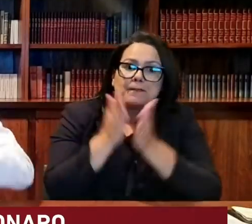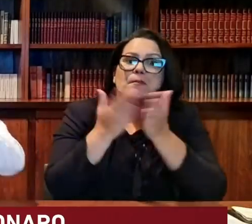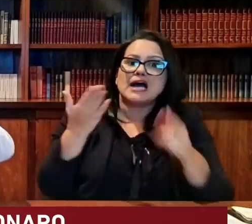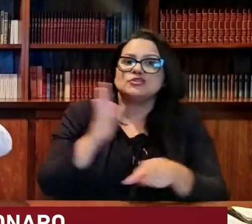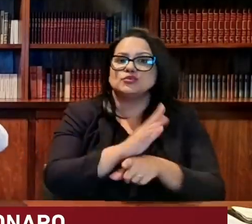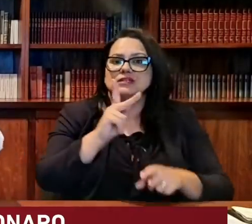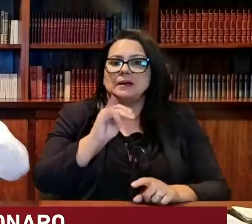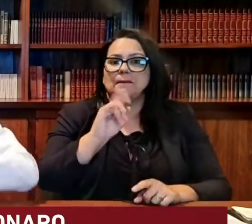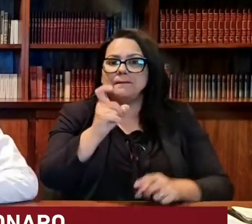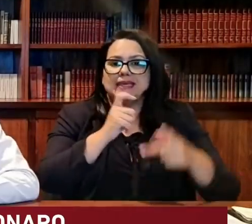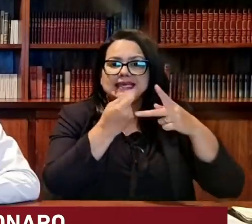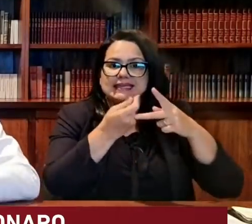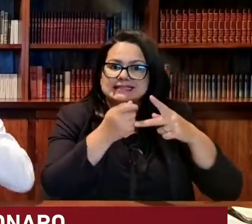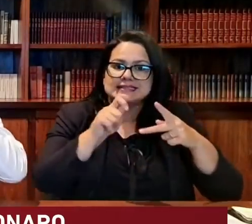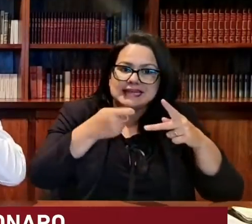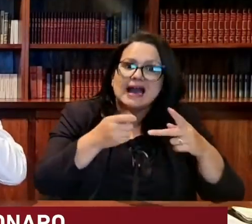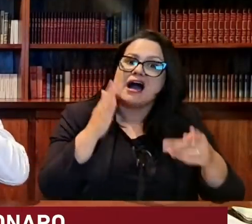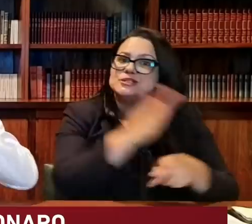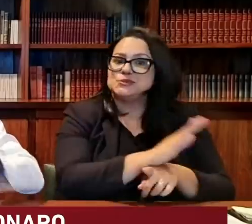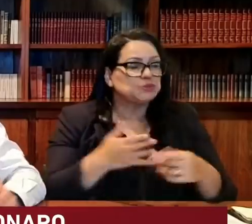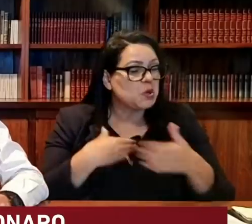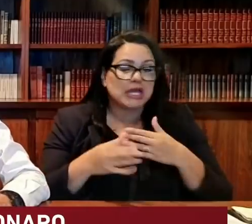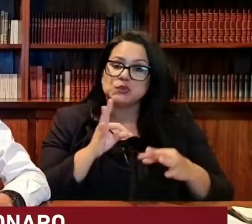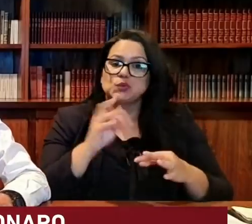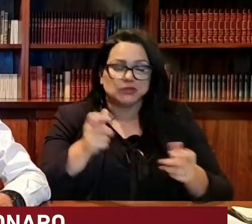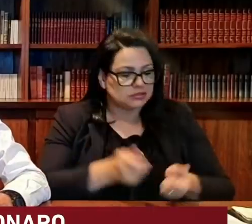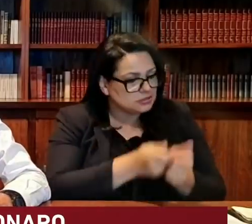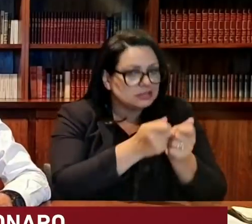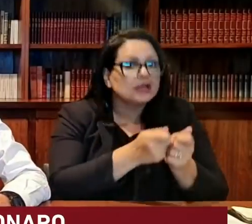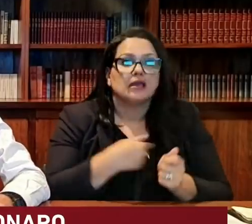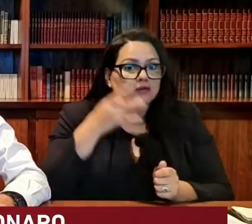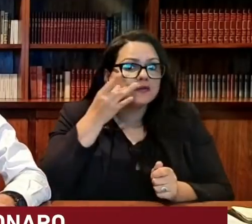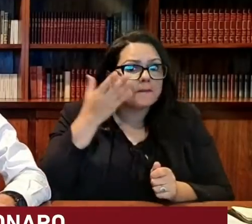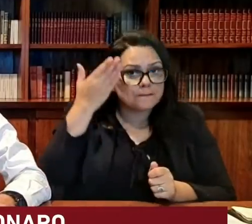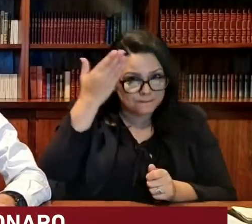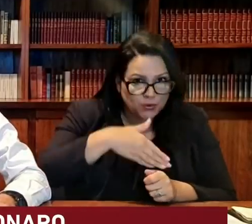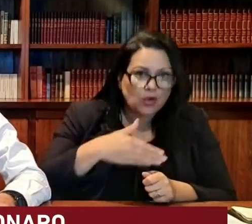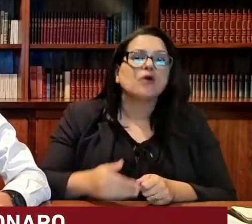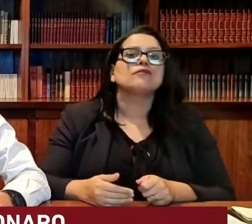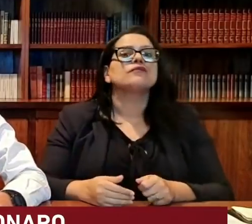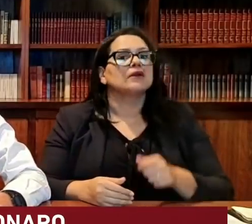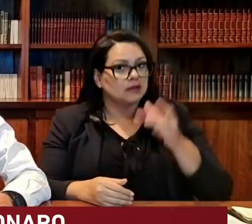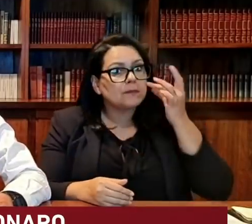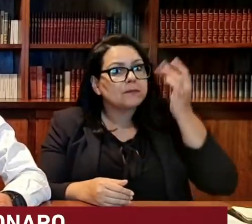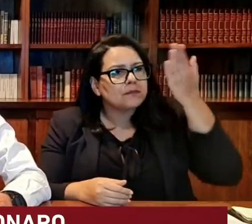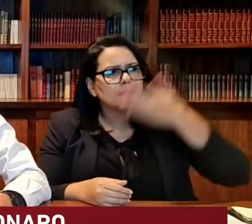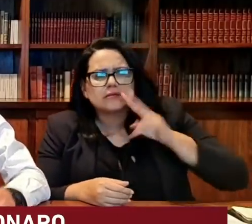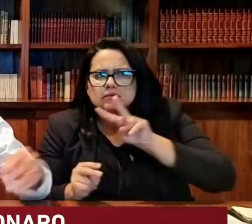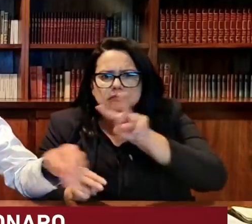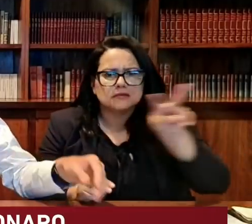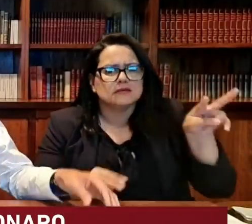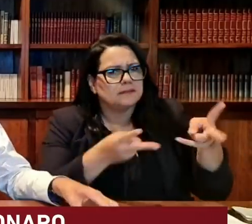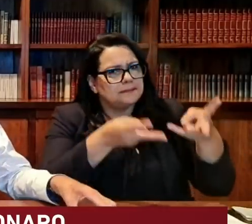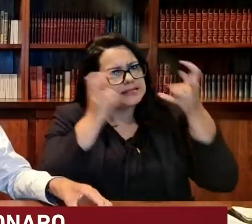quiser, na cantina também. Ali, no, e eu numa fui, birosca, eu fui no testemunha no mercado. Do esforço contrário que